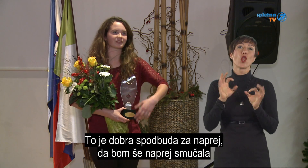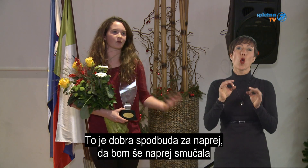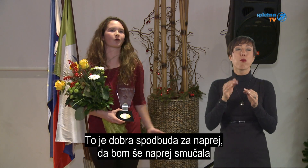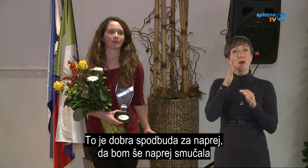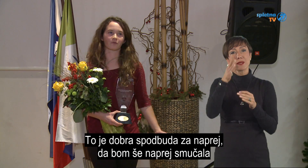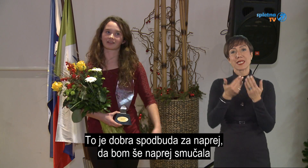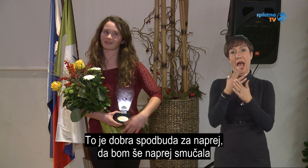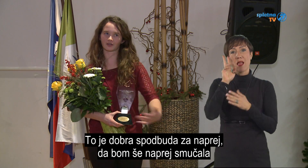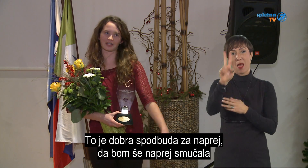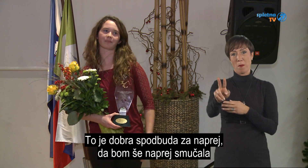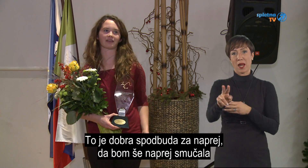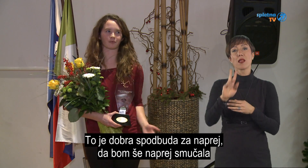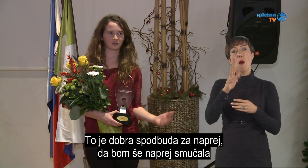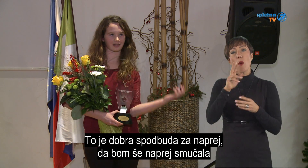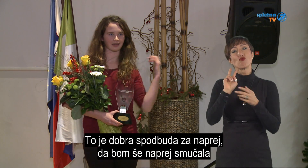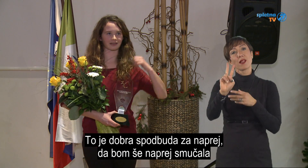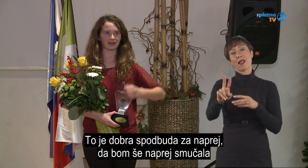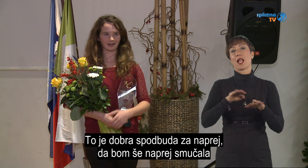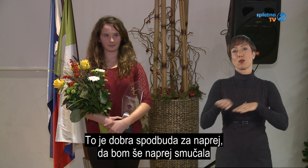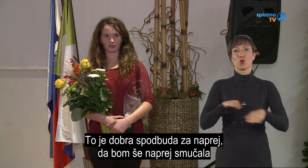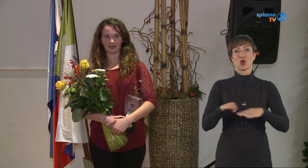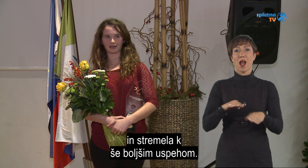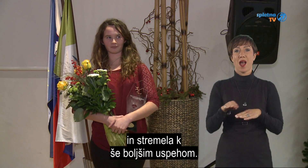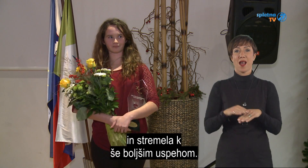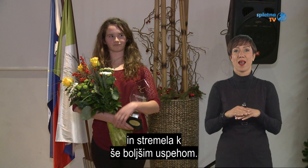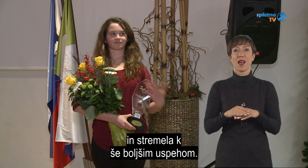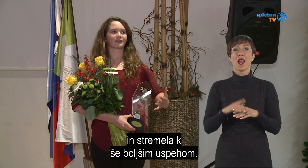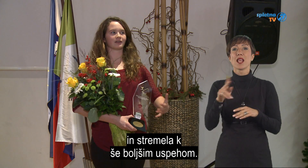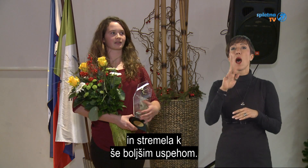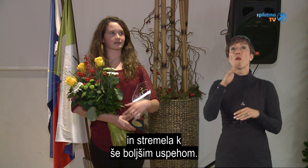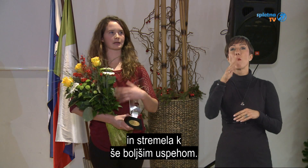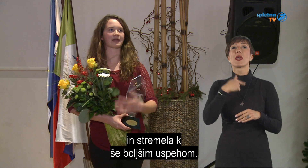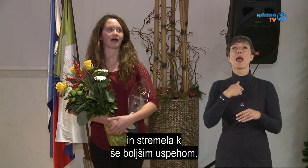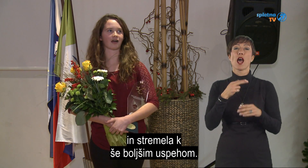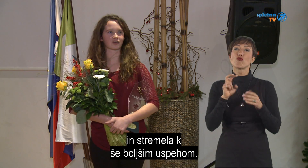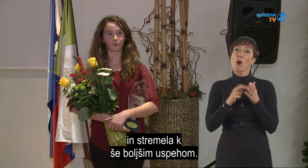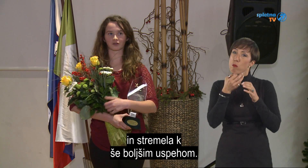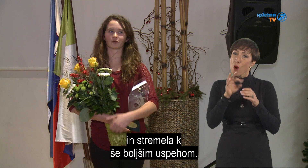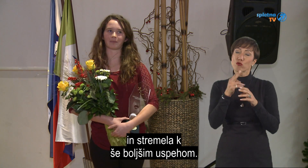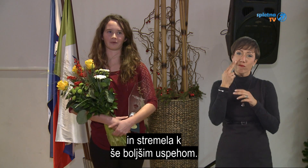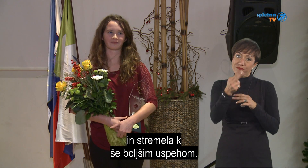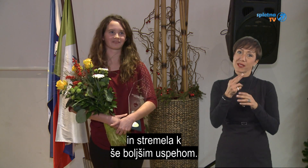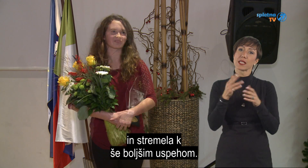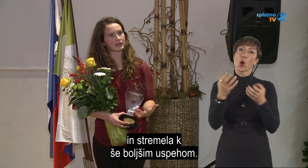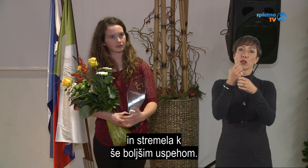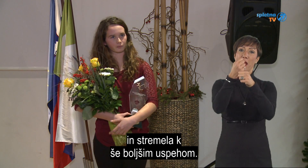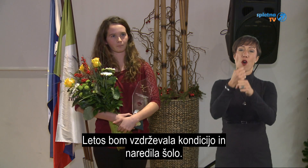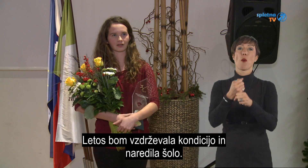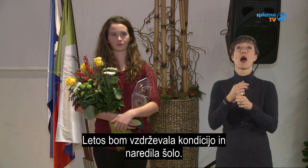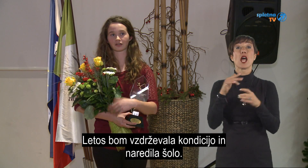To je dober povod, da še naprej, da bom še nadaljne smučala in strmela še boljšim uspehom. Letos bom